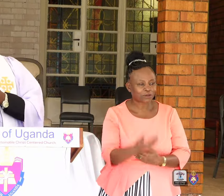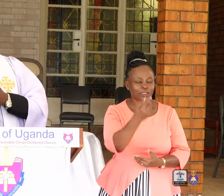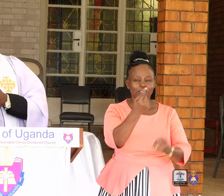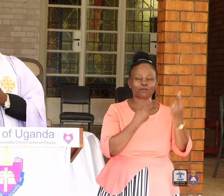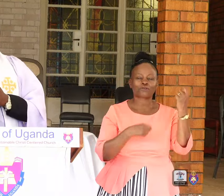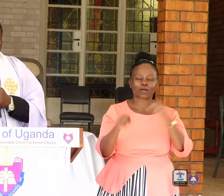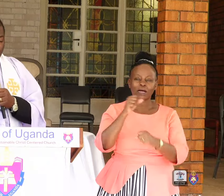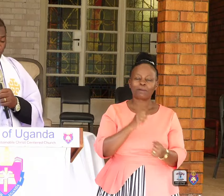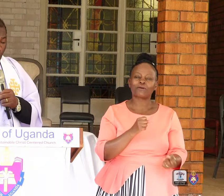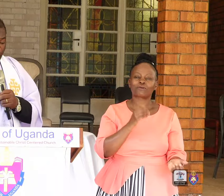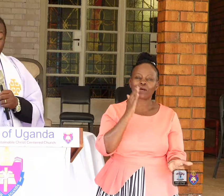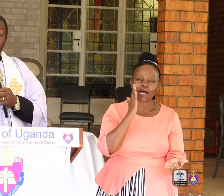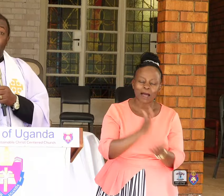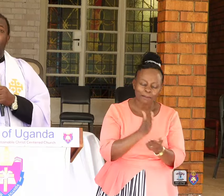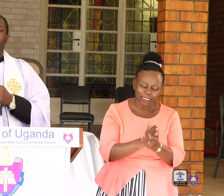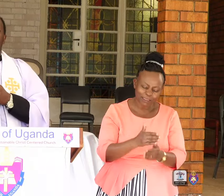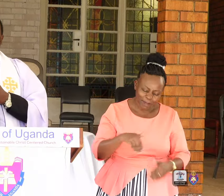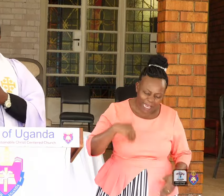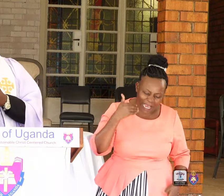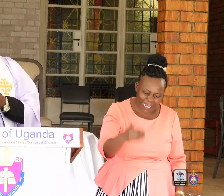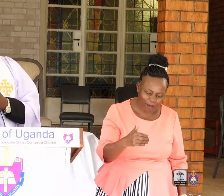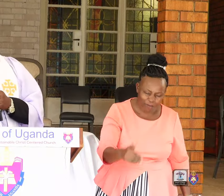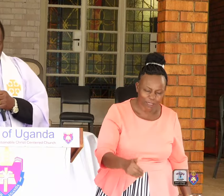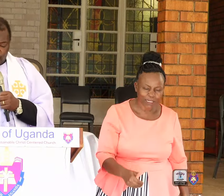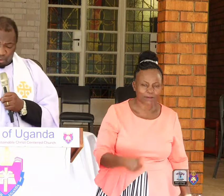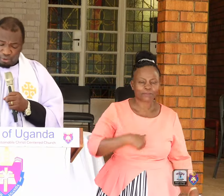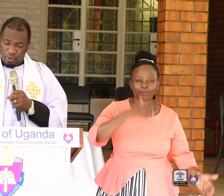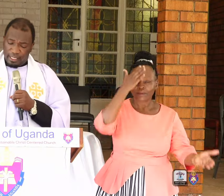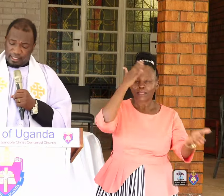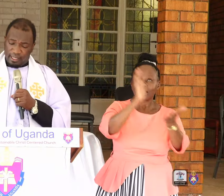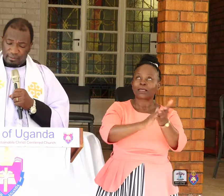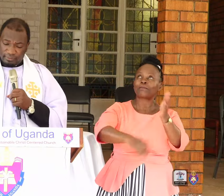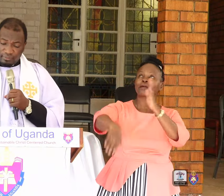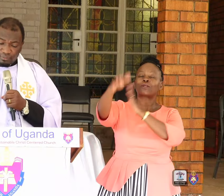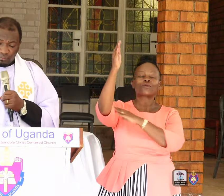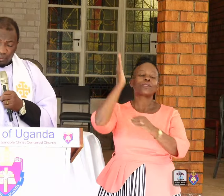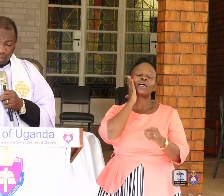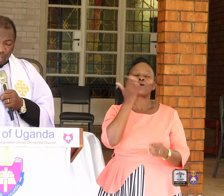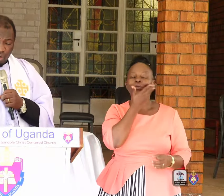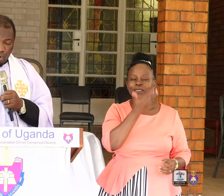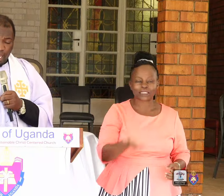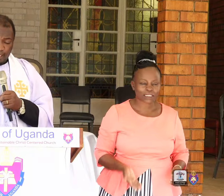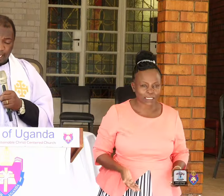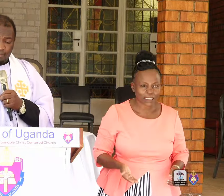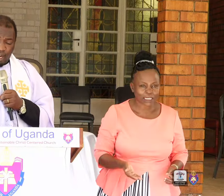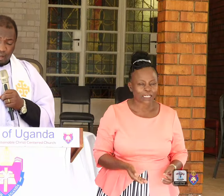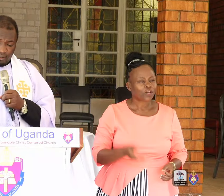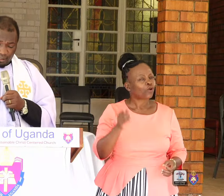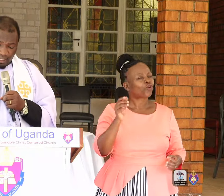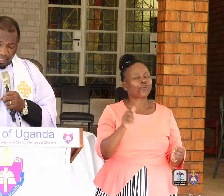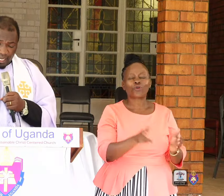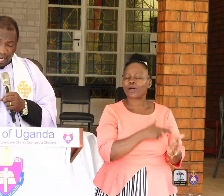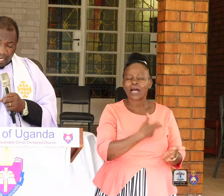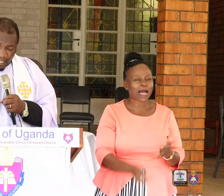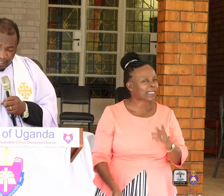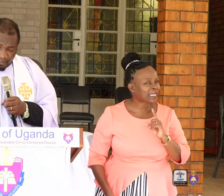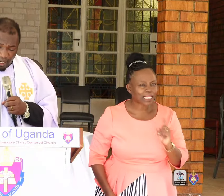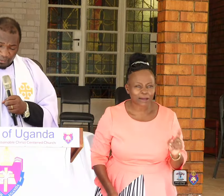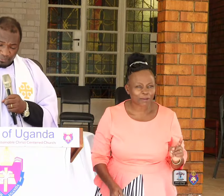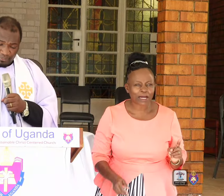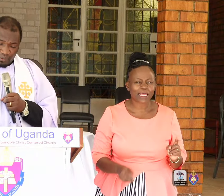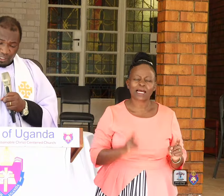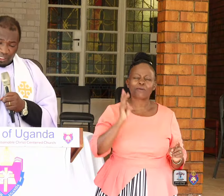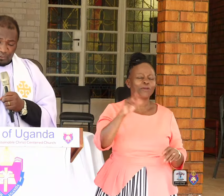agaki ag'enkomeredde nzikiriza Katonda ow'ekisa oyo atalemwa era